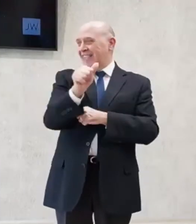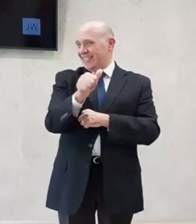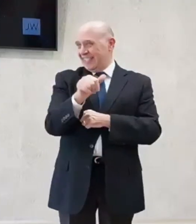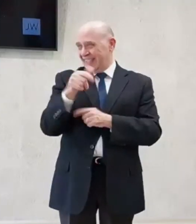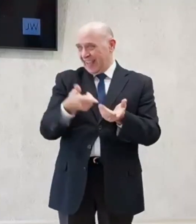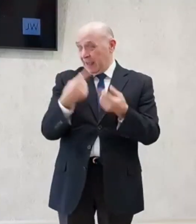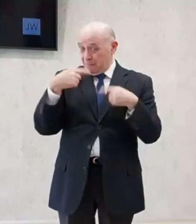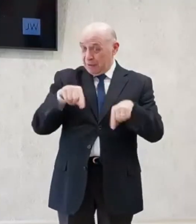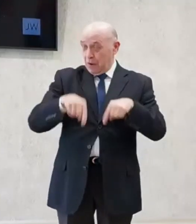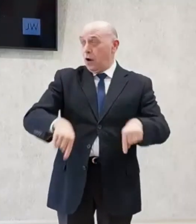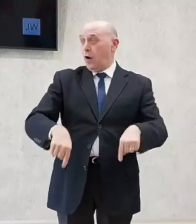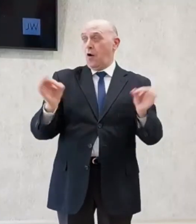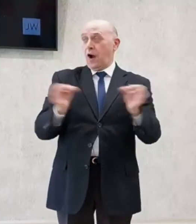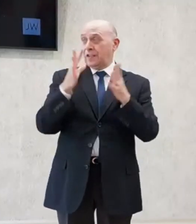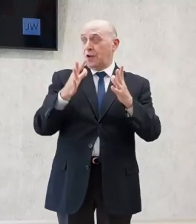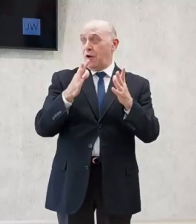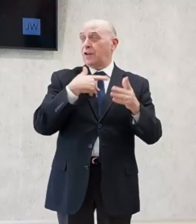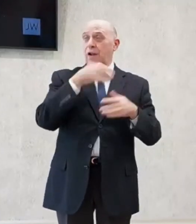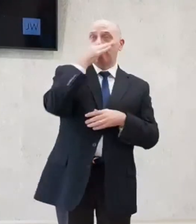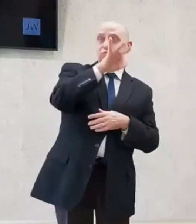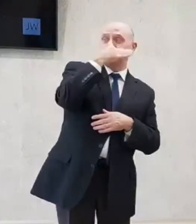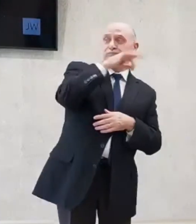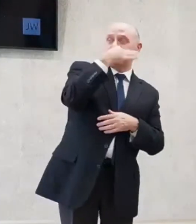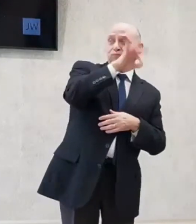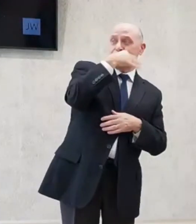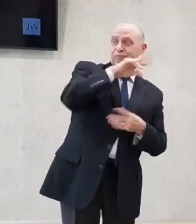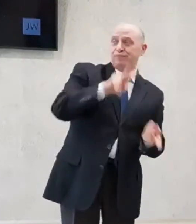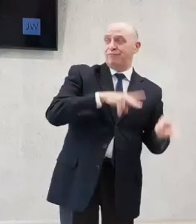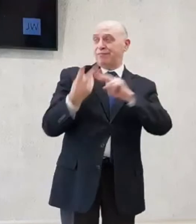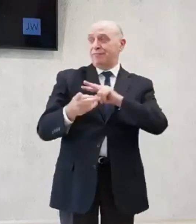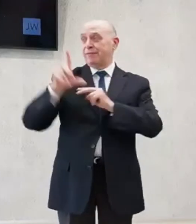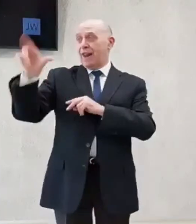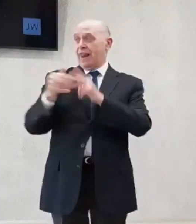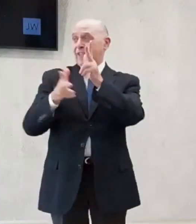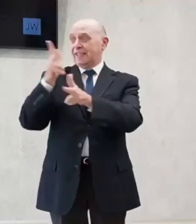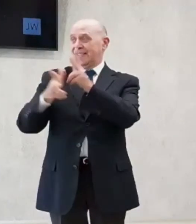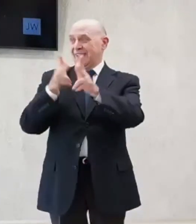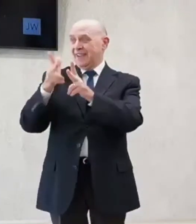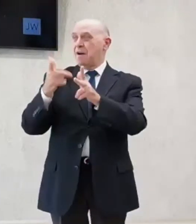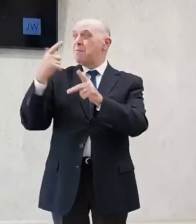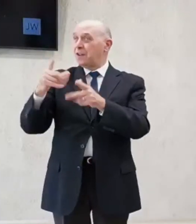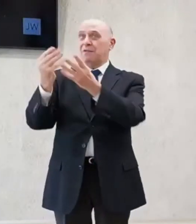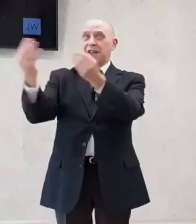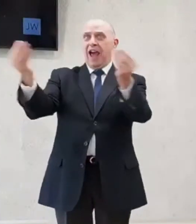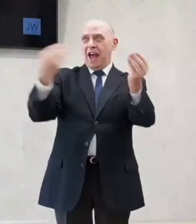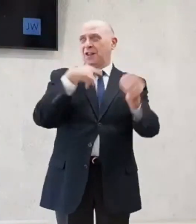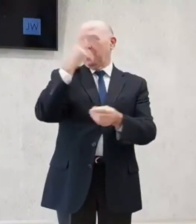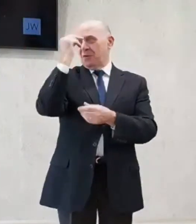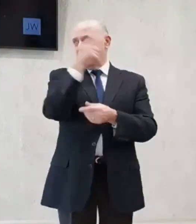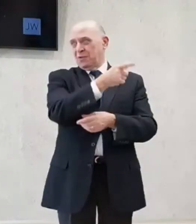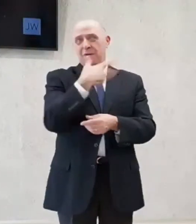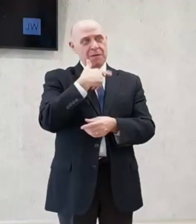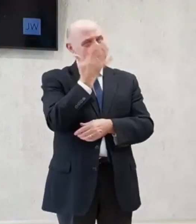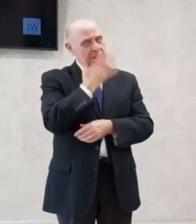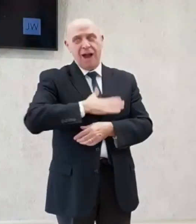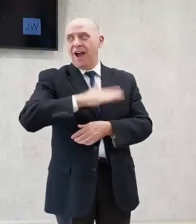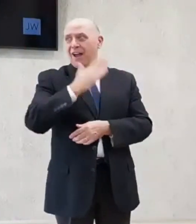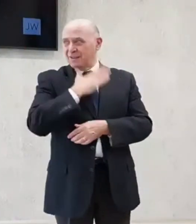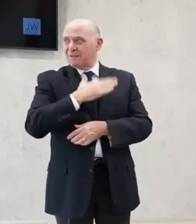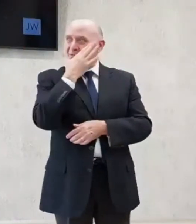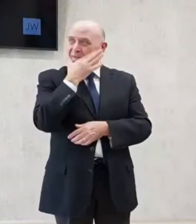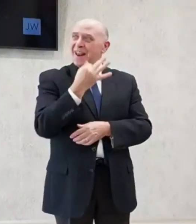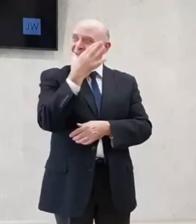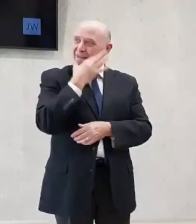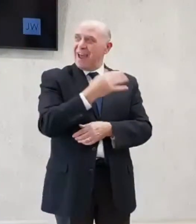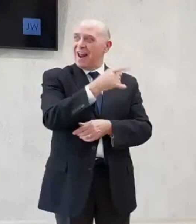questa questo discorso nella lingua dei segni proprio perché molti hanno apprezzato le sue caratteristiche era ben conosciuta ma